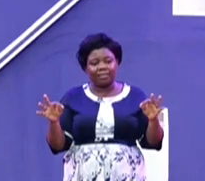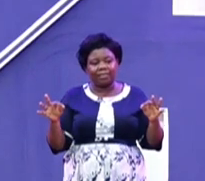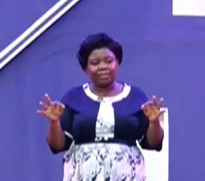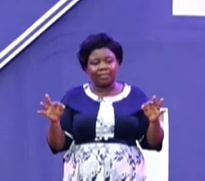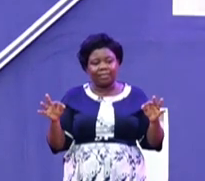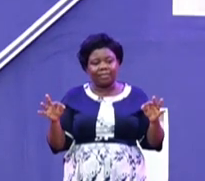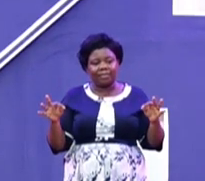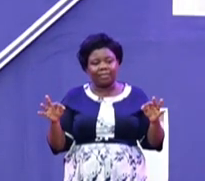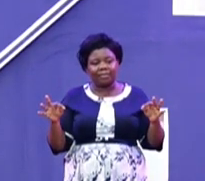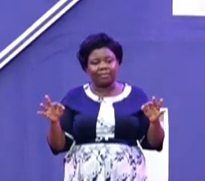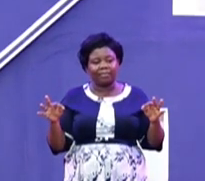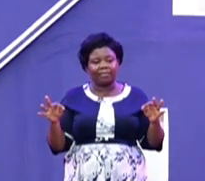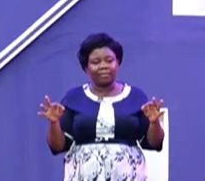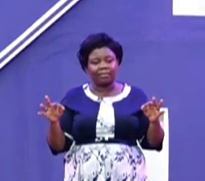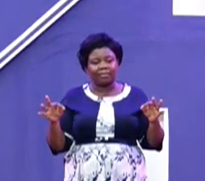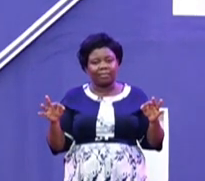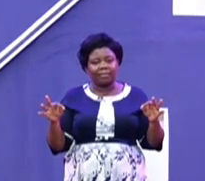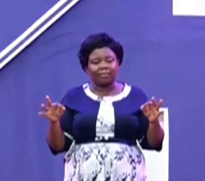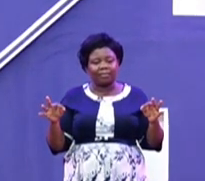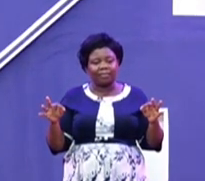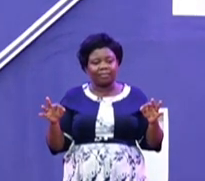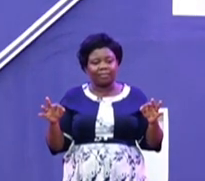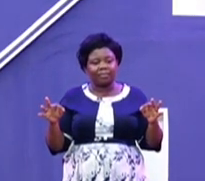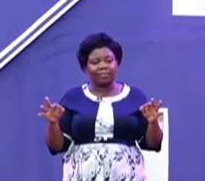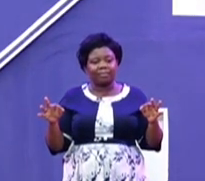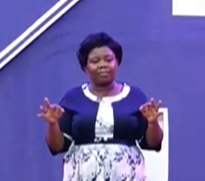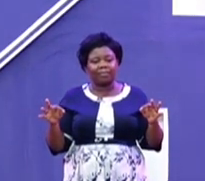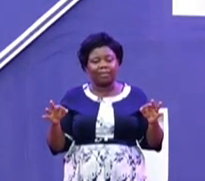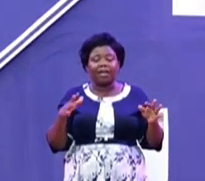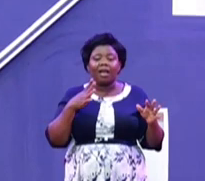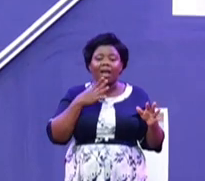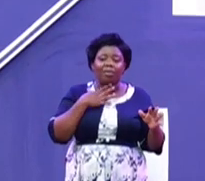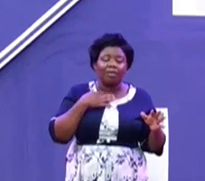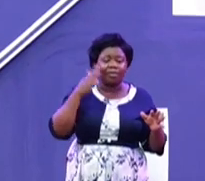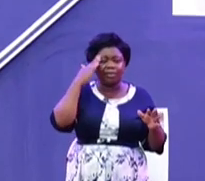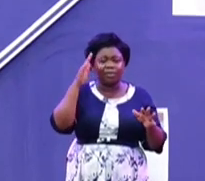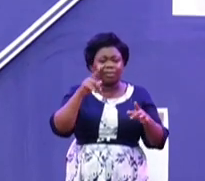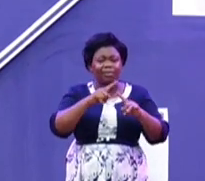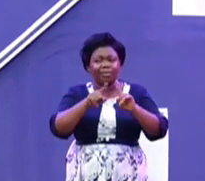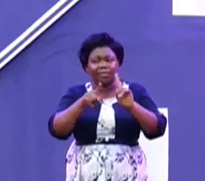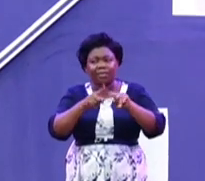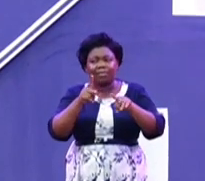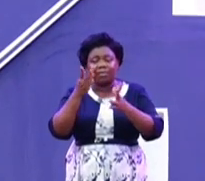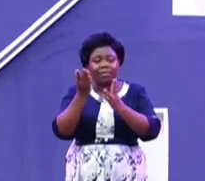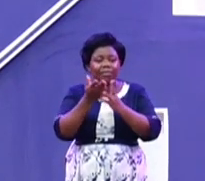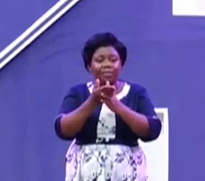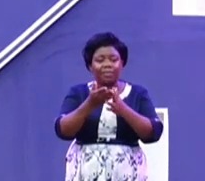so njagala okubanga babinjawulira muko. Gift kiriwa.